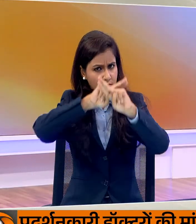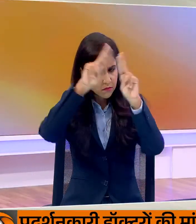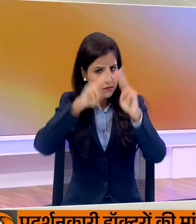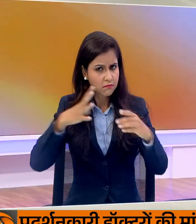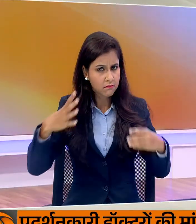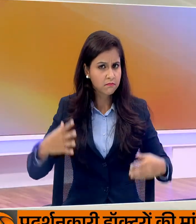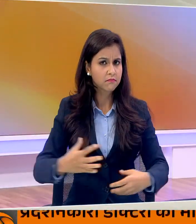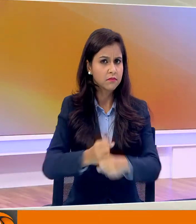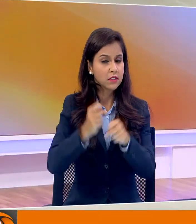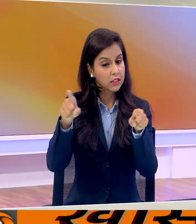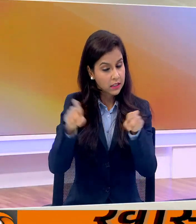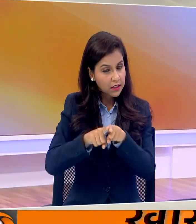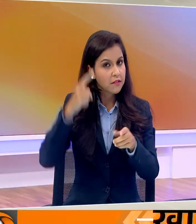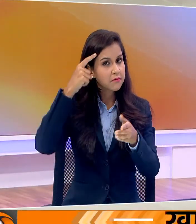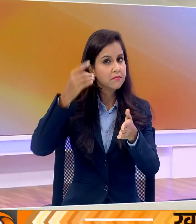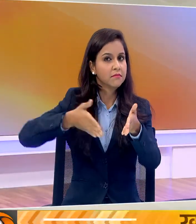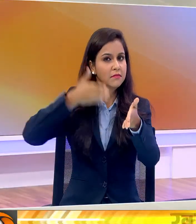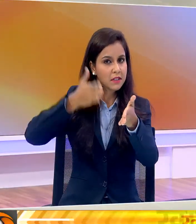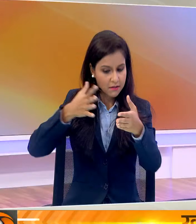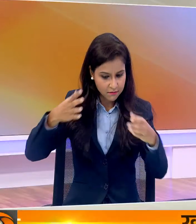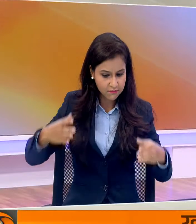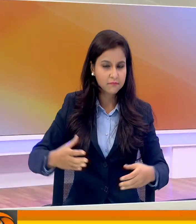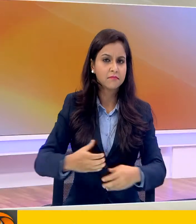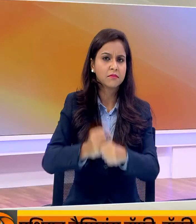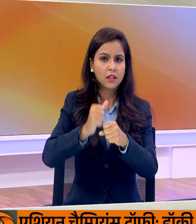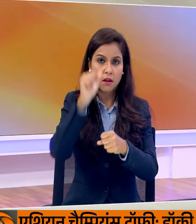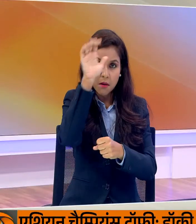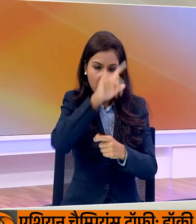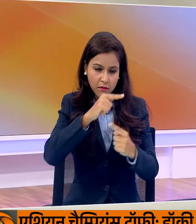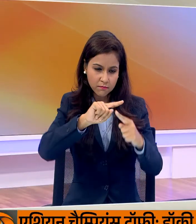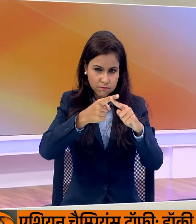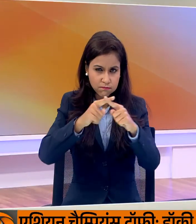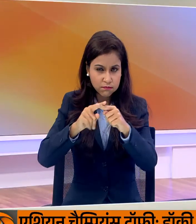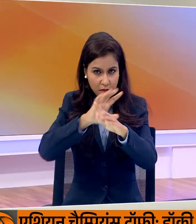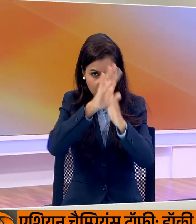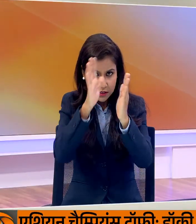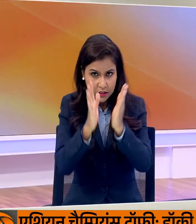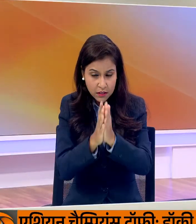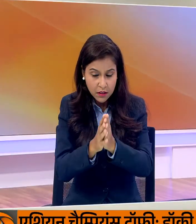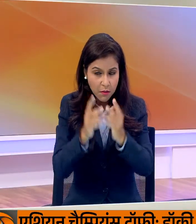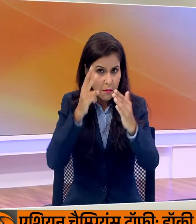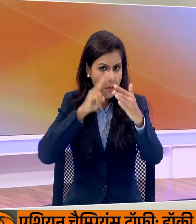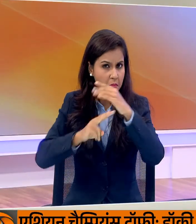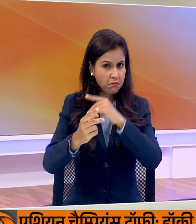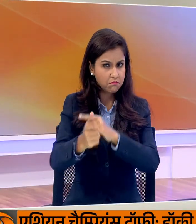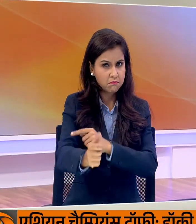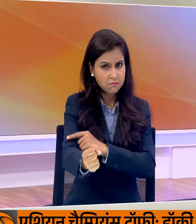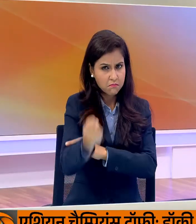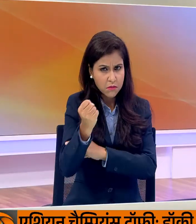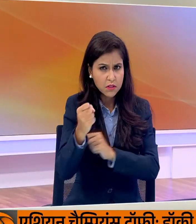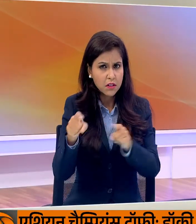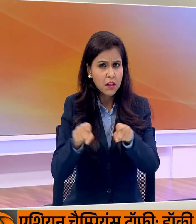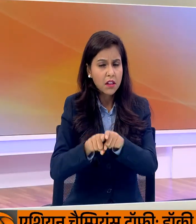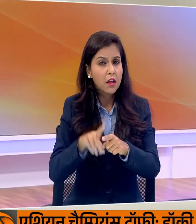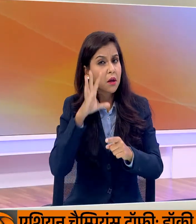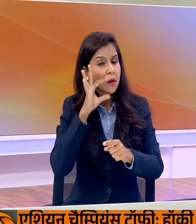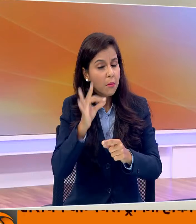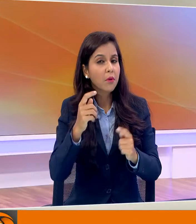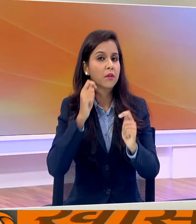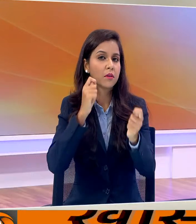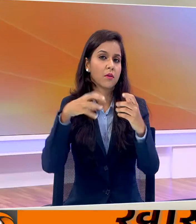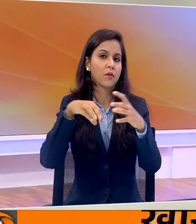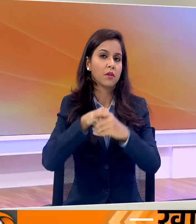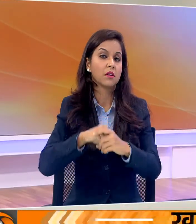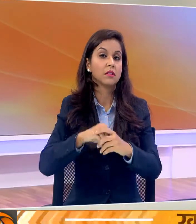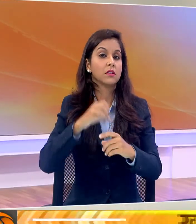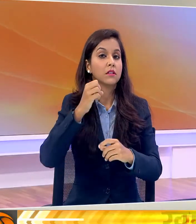प्रकार रेलवे एकजुट और समावेशी भारत का ताना बाना बुनने के उनके मिशन में एक महत्वपूर्ण उपकरण बन गया।